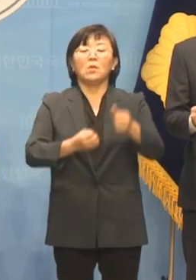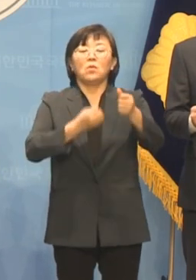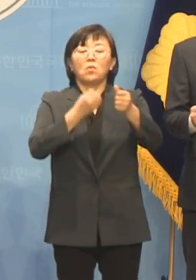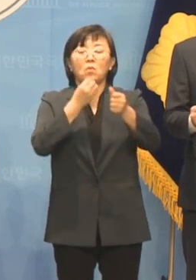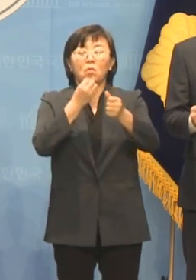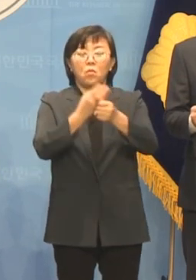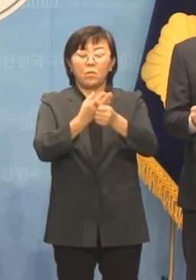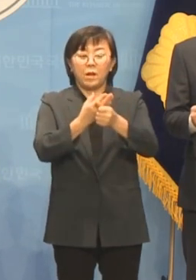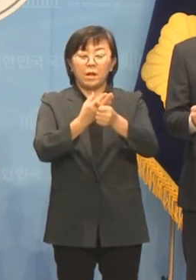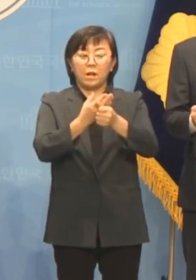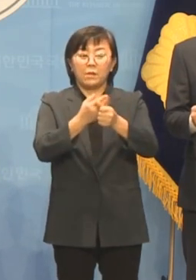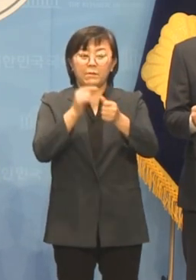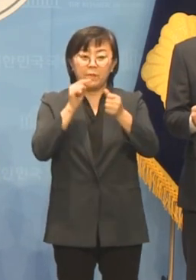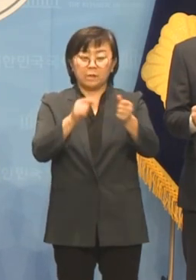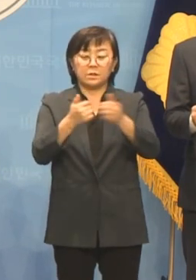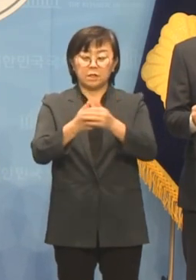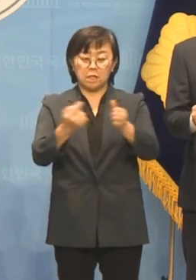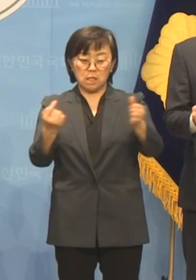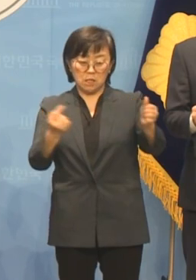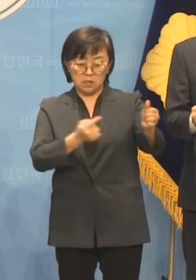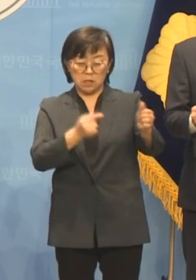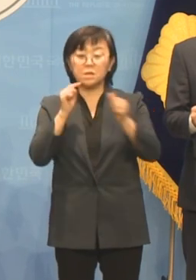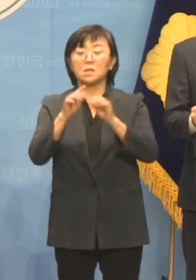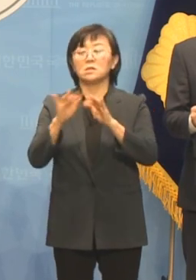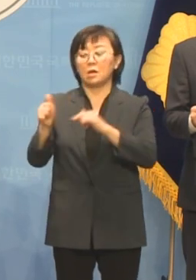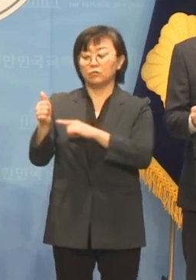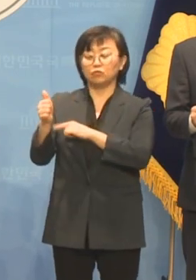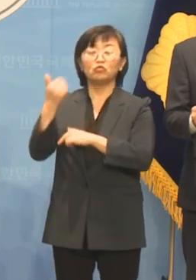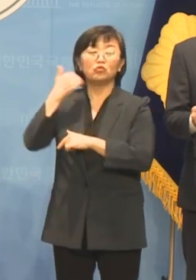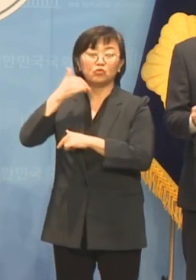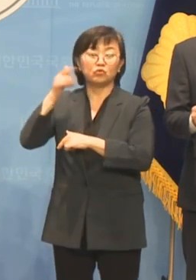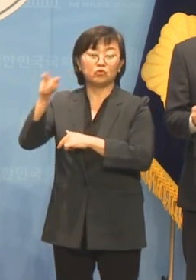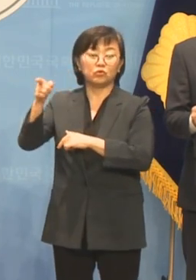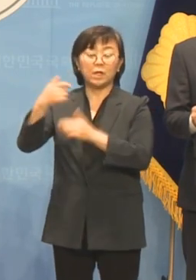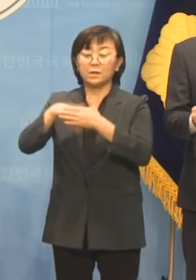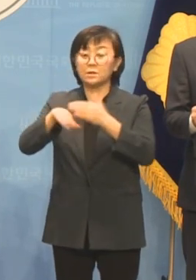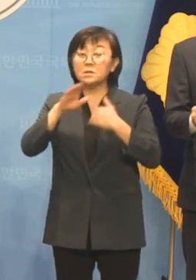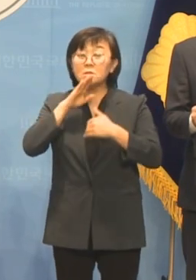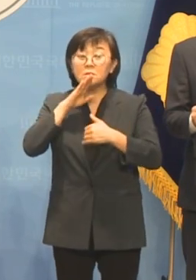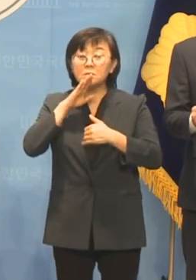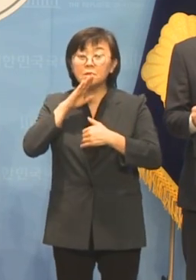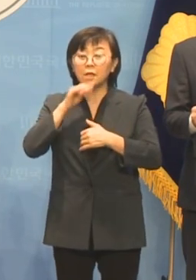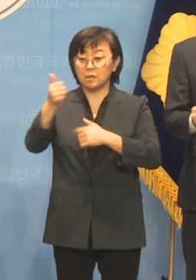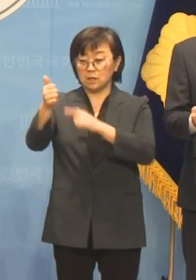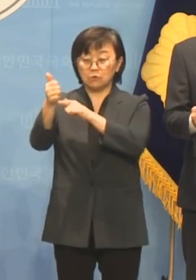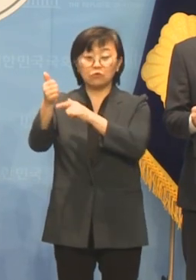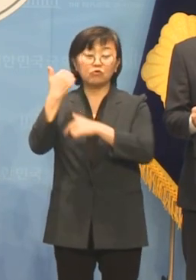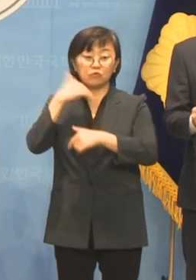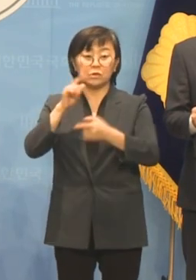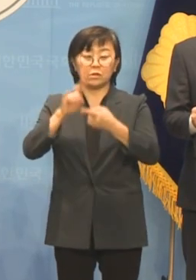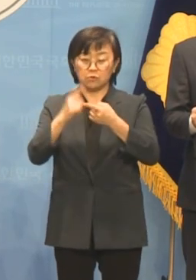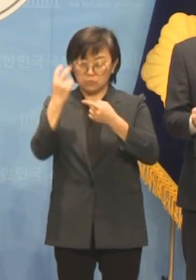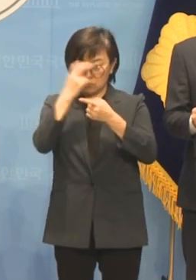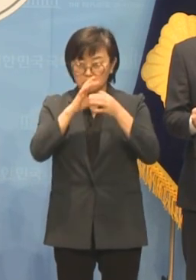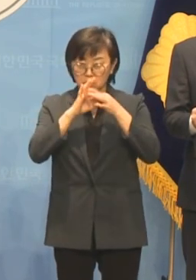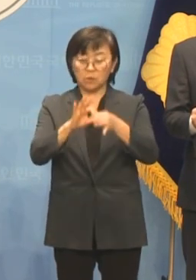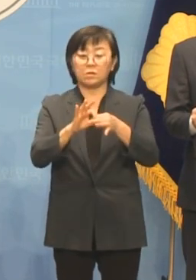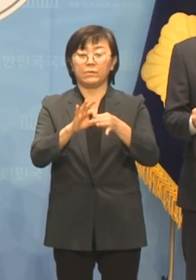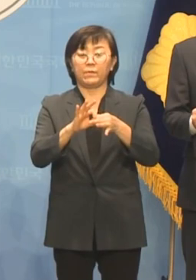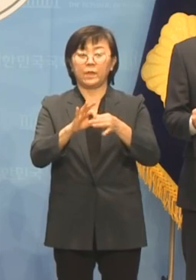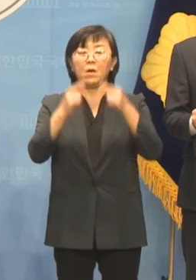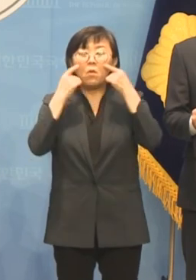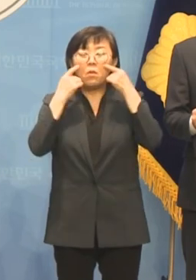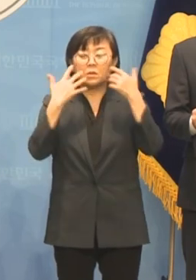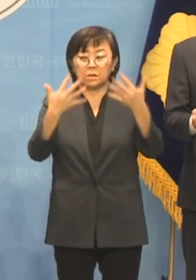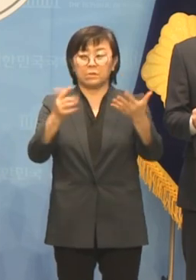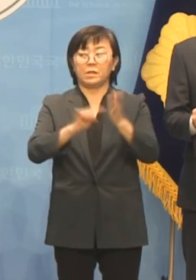사주 사건의 배우가 누구였는지, 누가 진짜 몸통인지 수사를 통해서